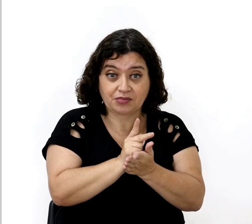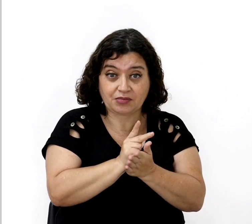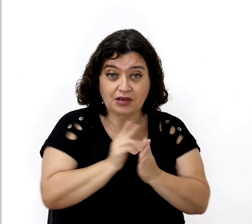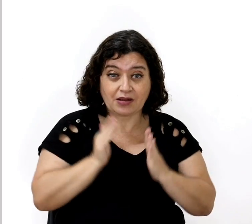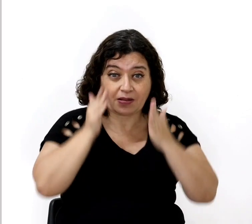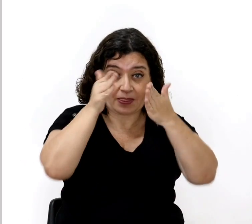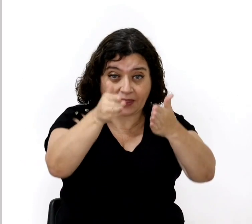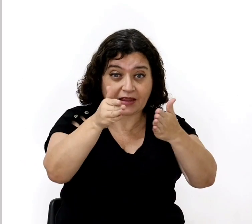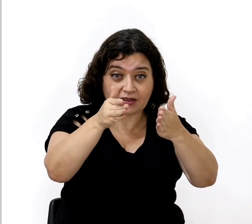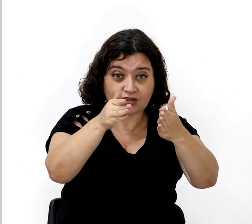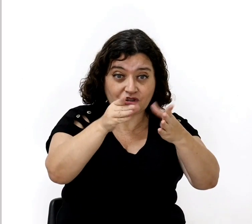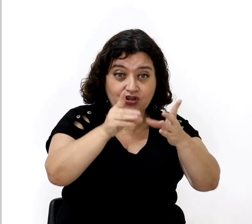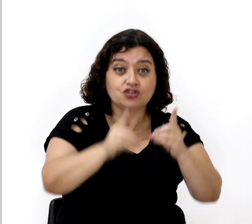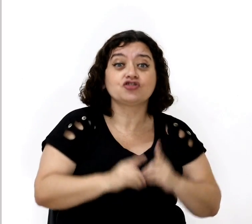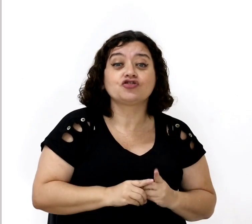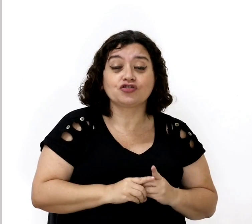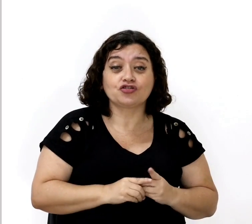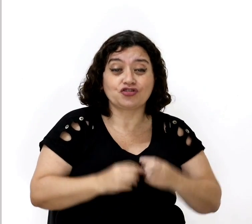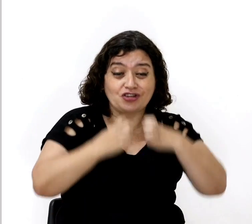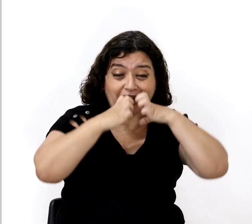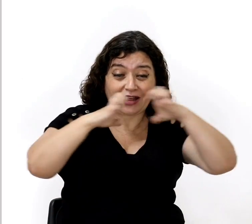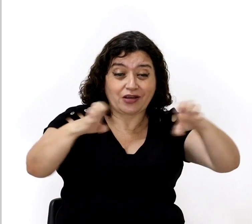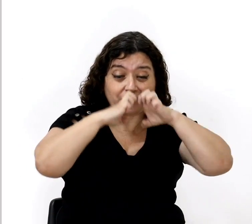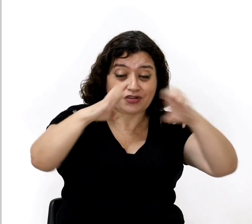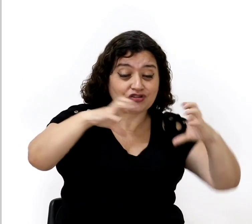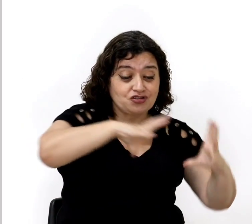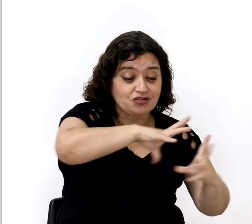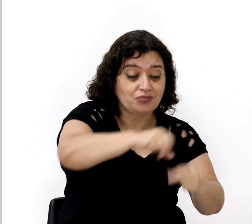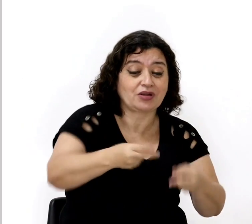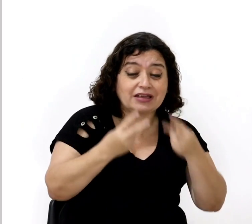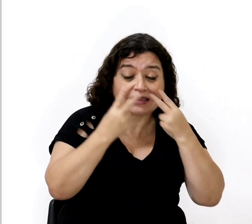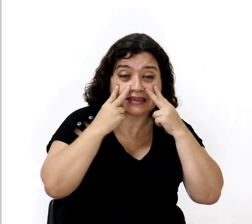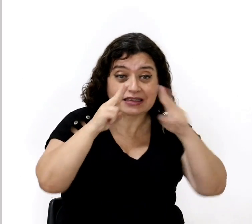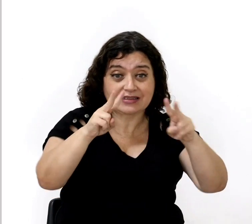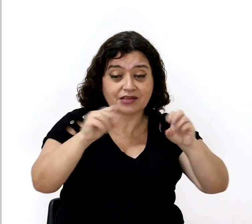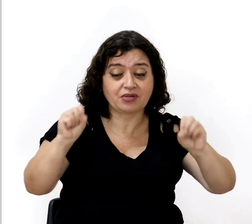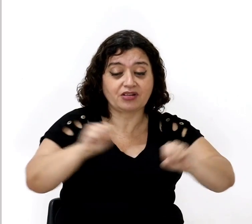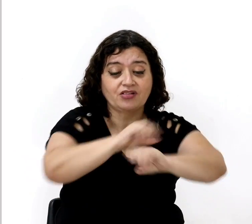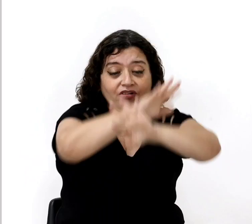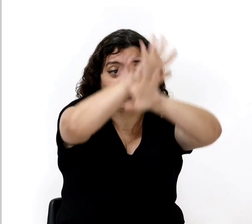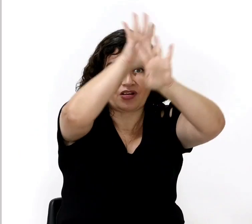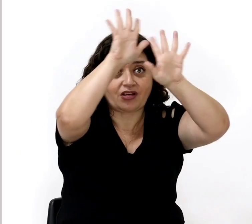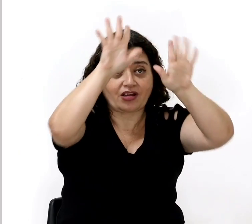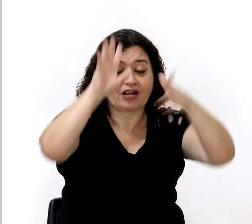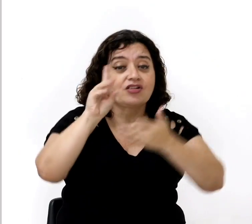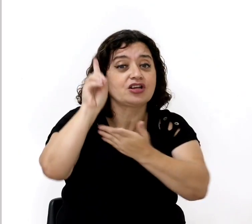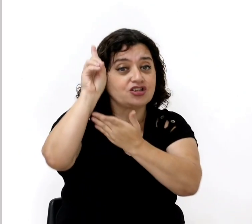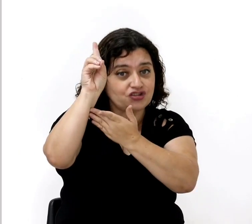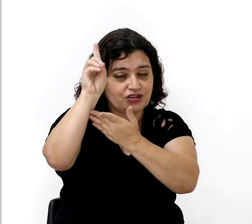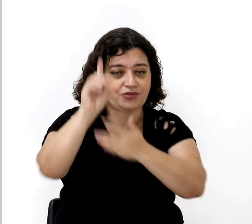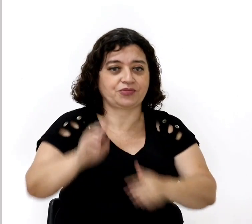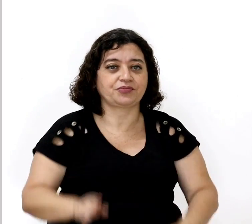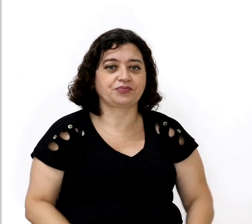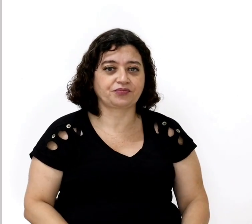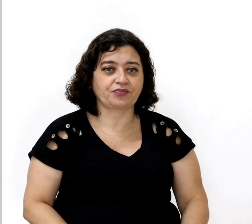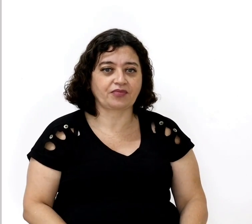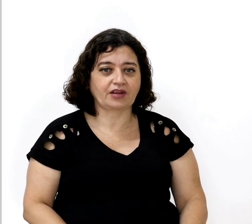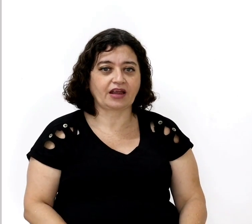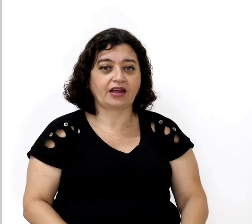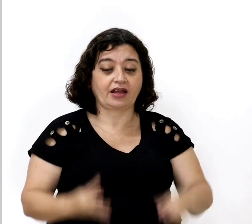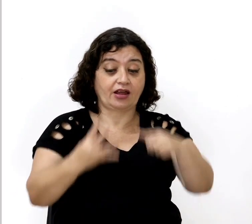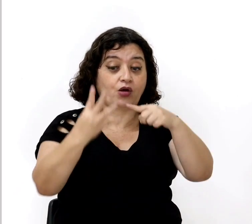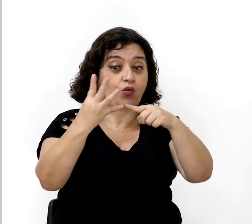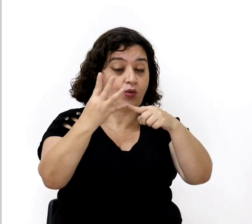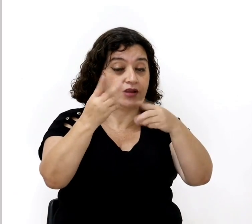sociedade, né, de alcançar o mundo, proclamando, testemunhando a glória de Deus. Legal. Bom, vamos então para a